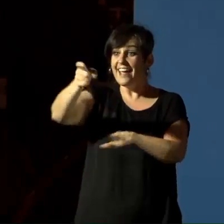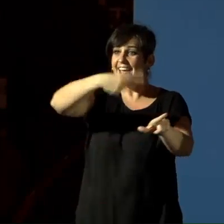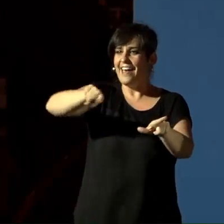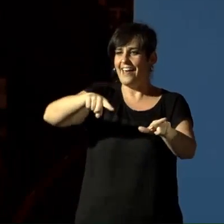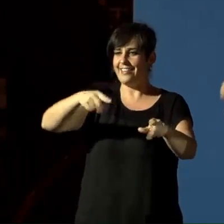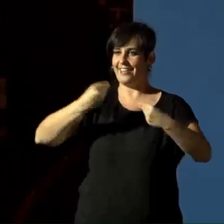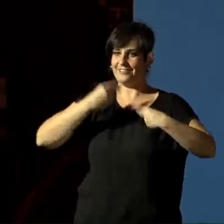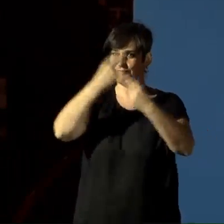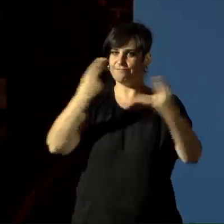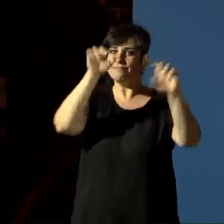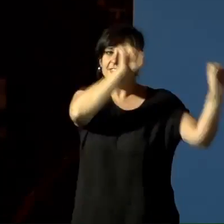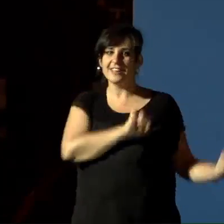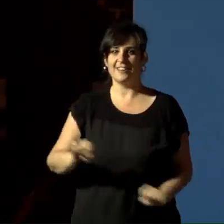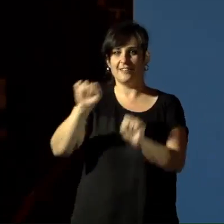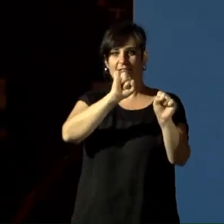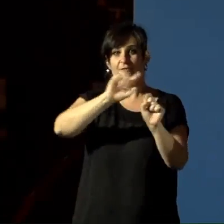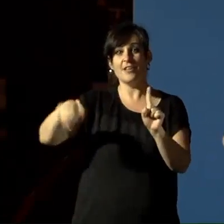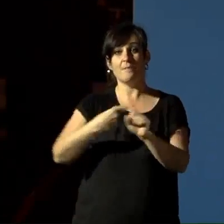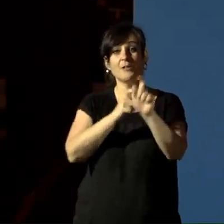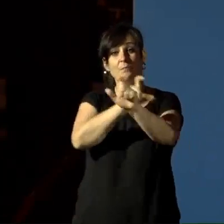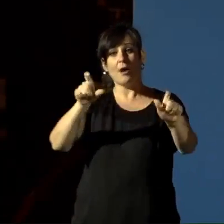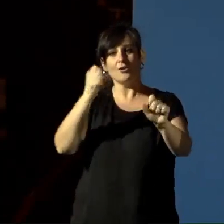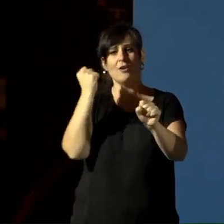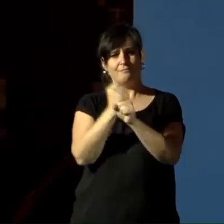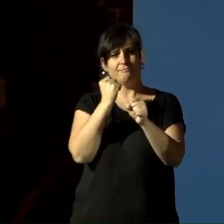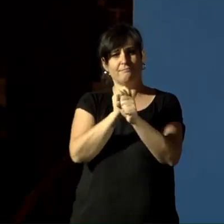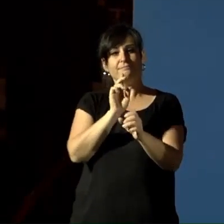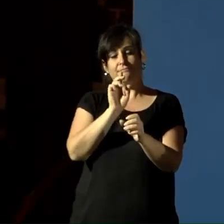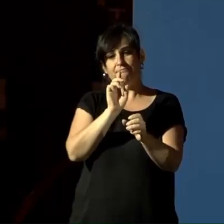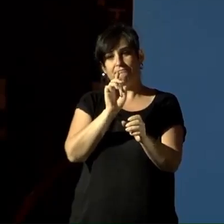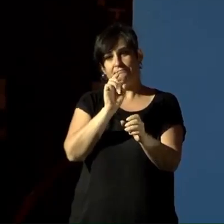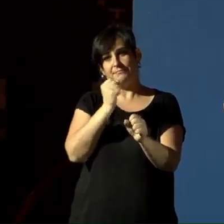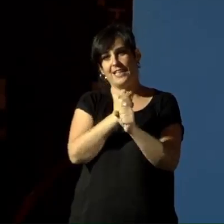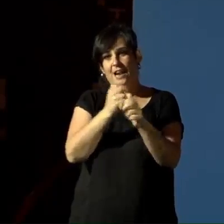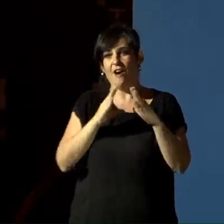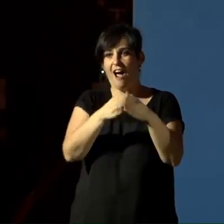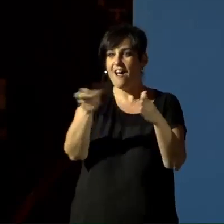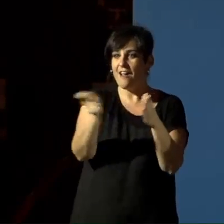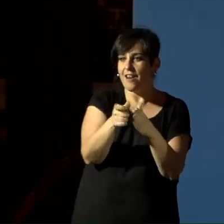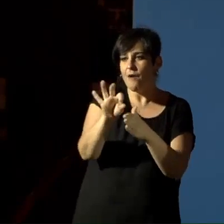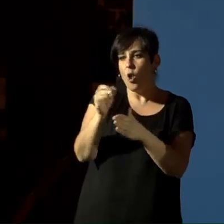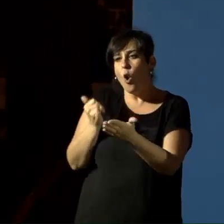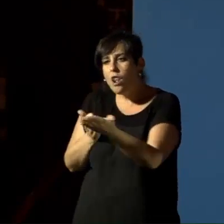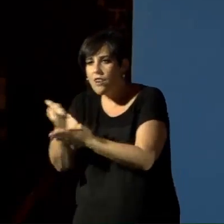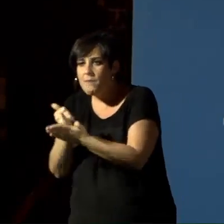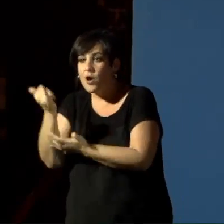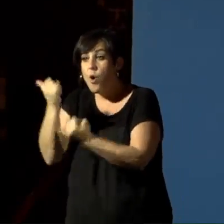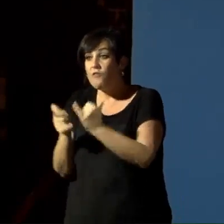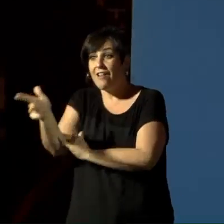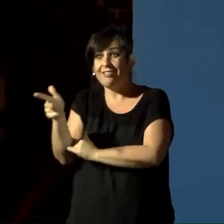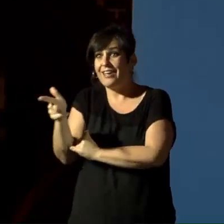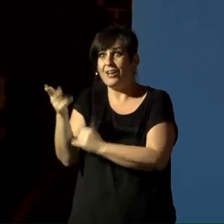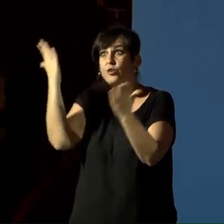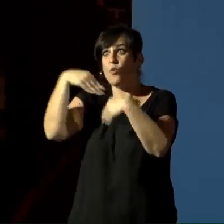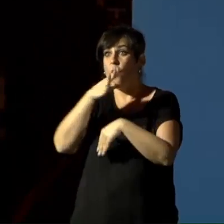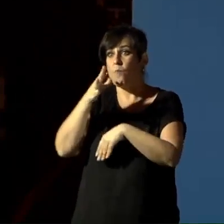sanidade pública, para os traballadores do naval, para os nosos labregos e labregas que ven esquilmados os seus dereitos a favor